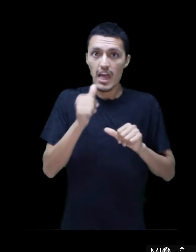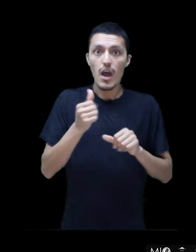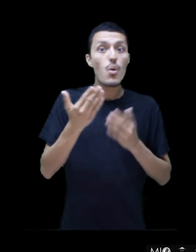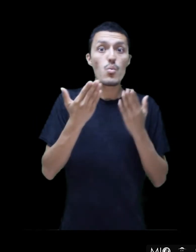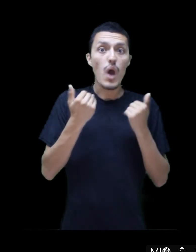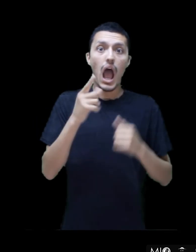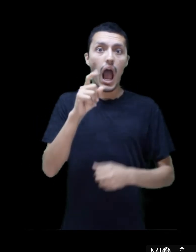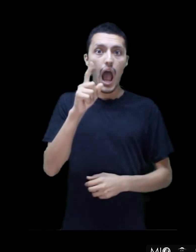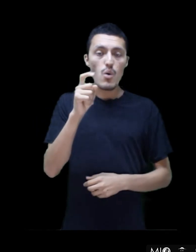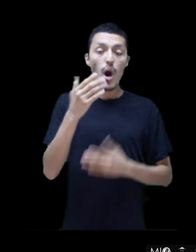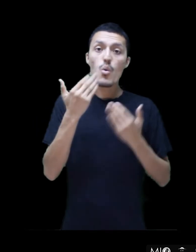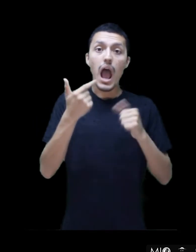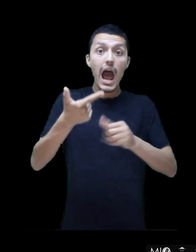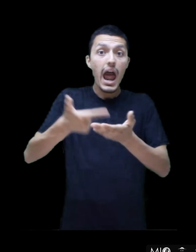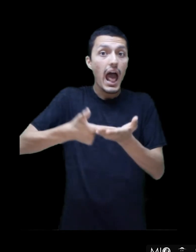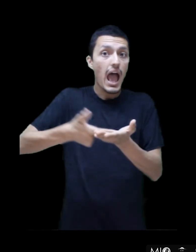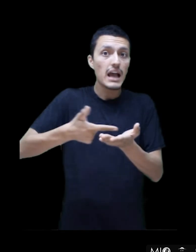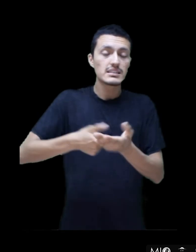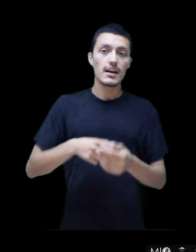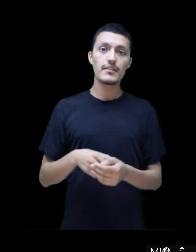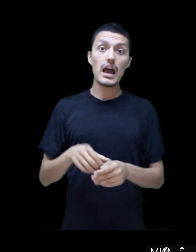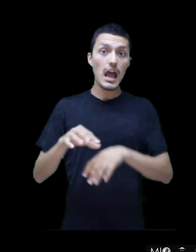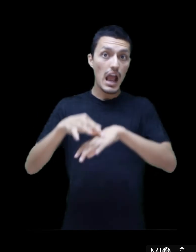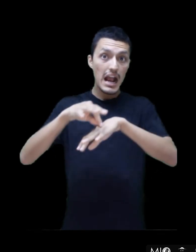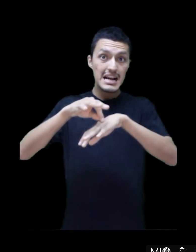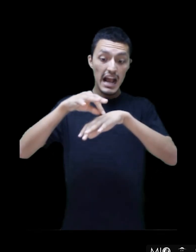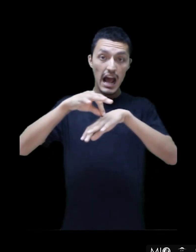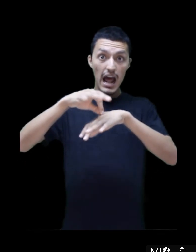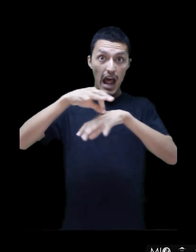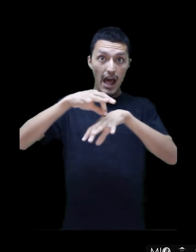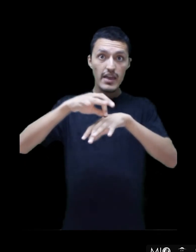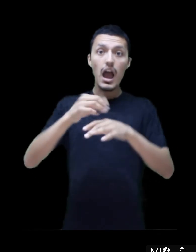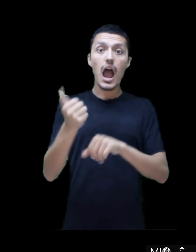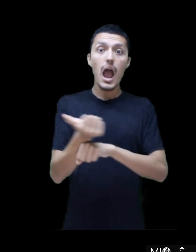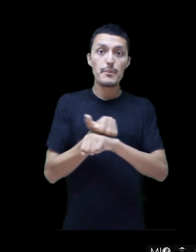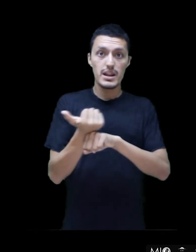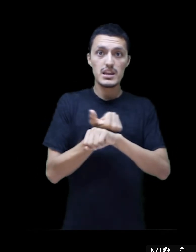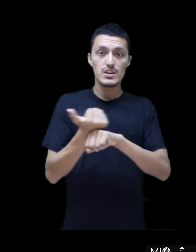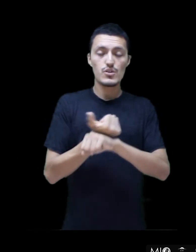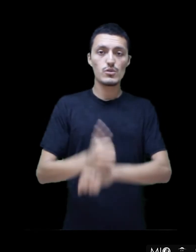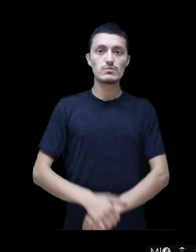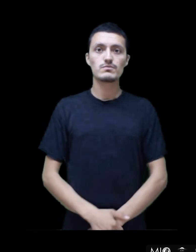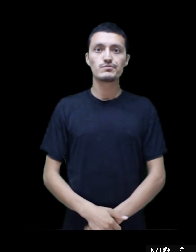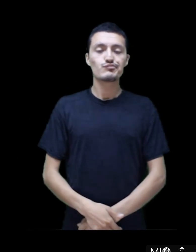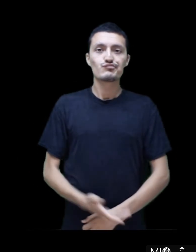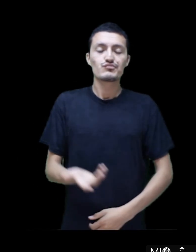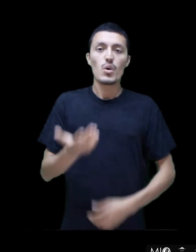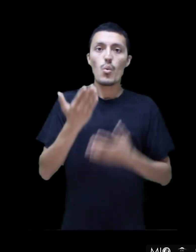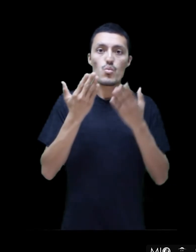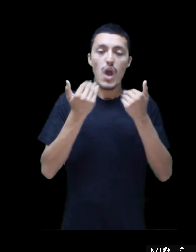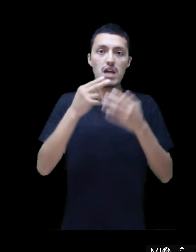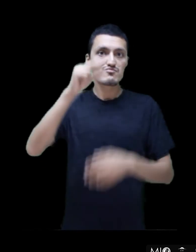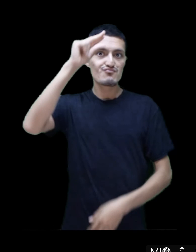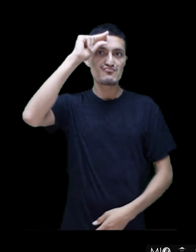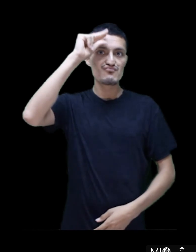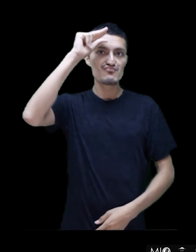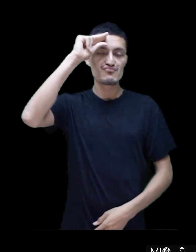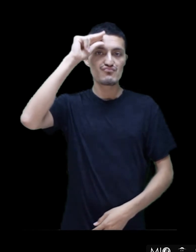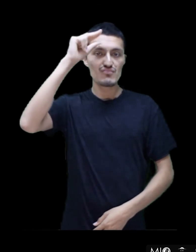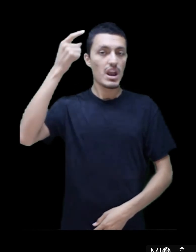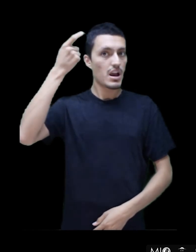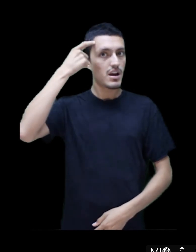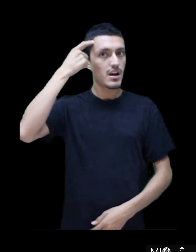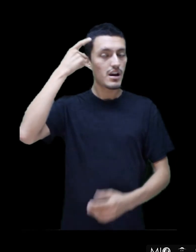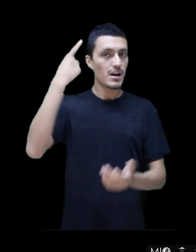había humedad, ni siquiera grasa. Su carne era amarilla. Por tanto, no había sabiduría en